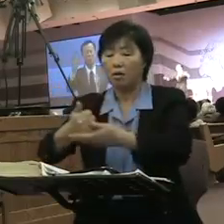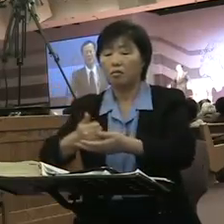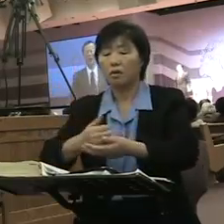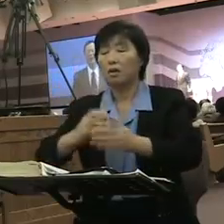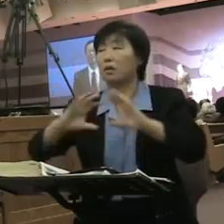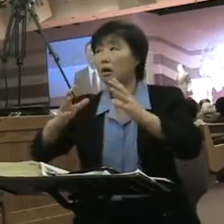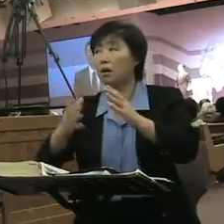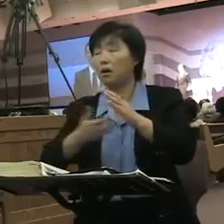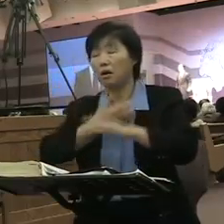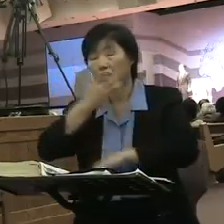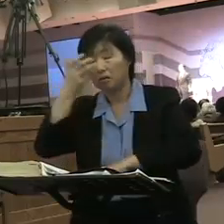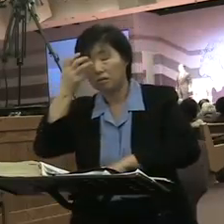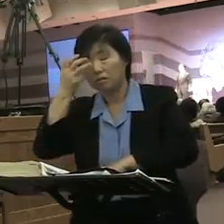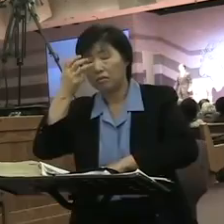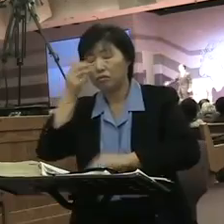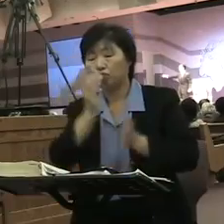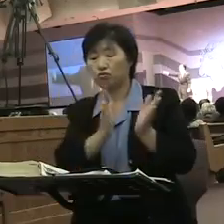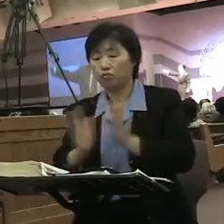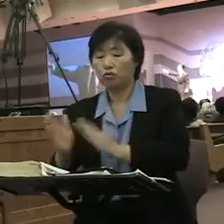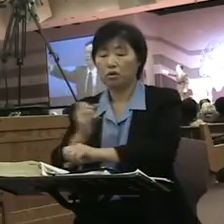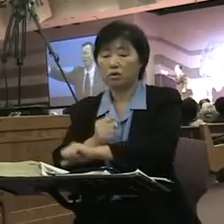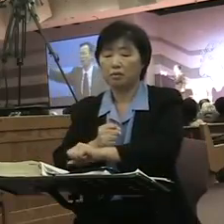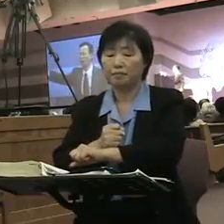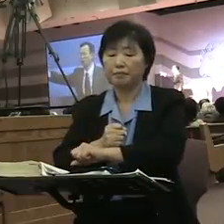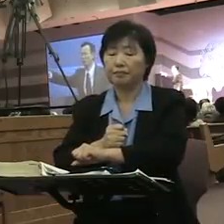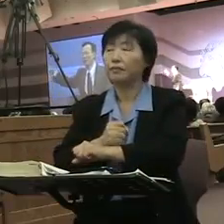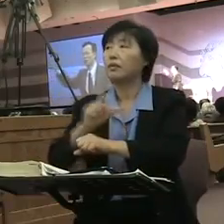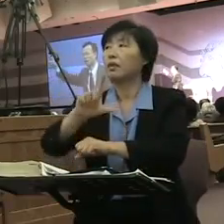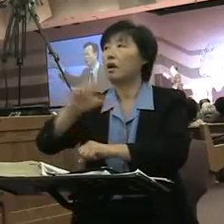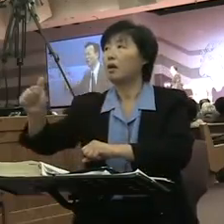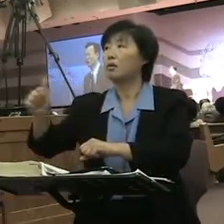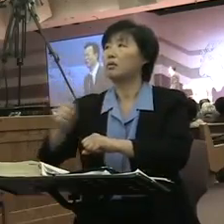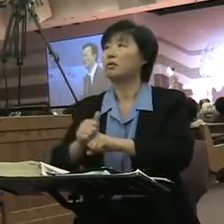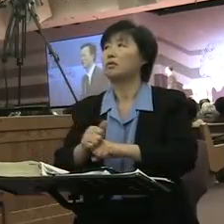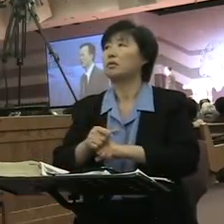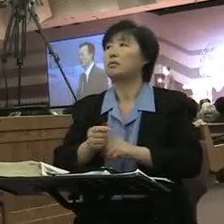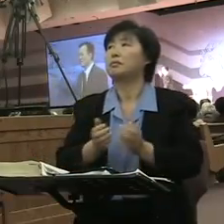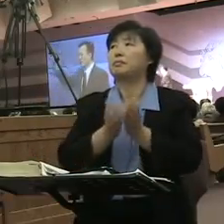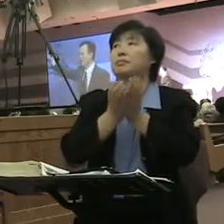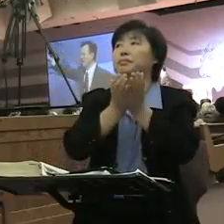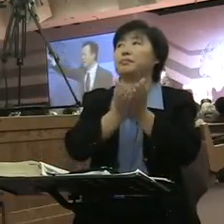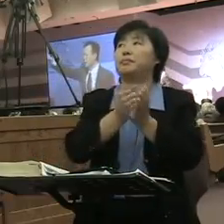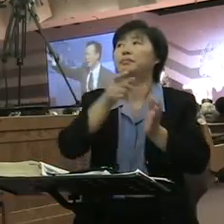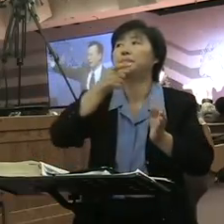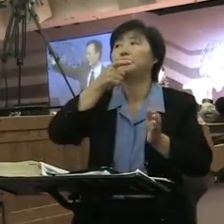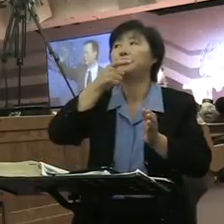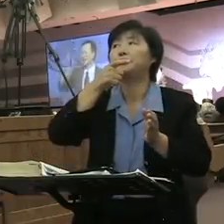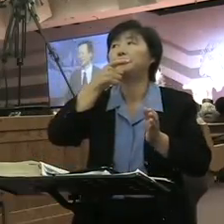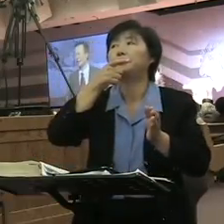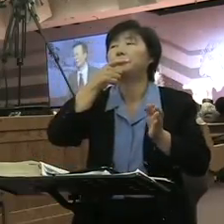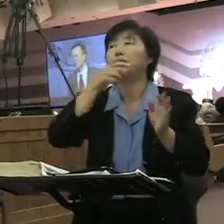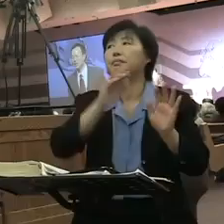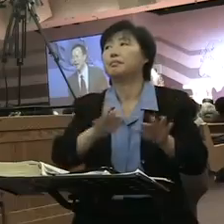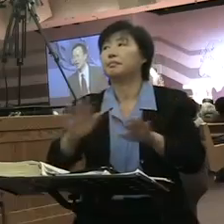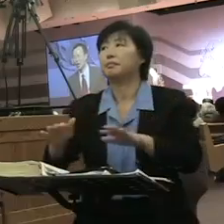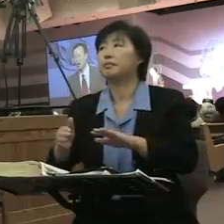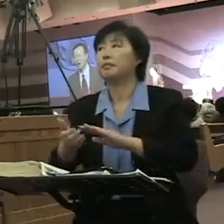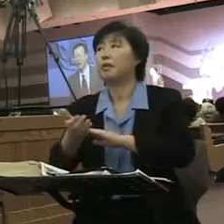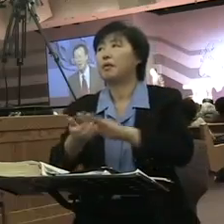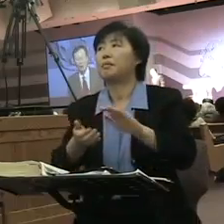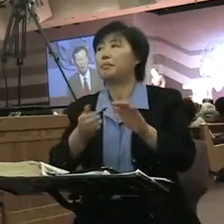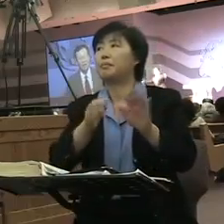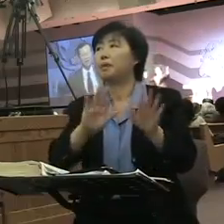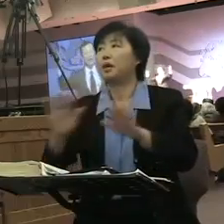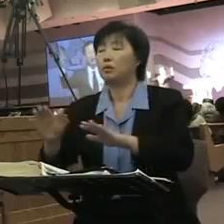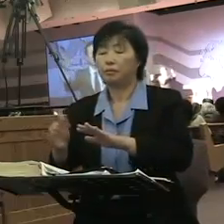준비하겠습니다. 남가주의 썰풀들을 보십니까? 썰프 타는 사람들. 미리 나가서 파도를 기다리더라고요. 미리